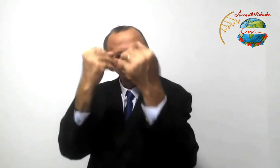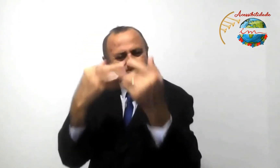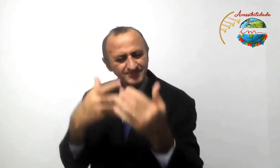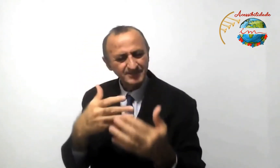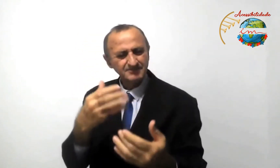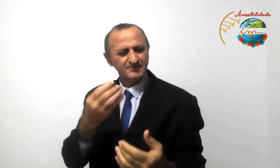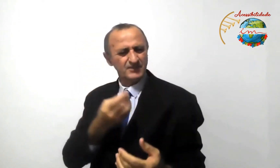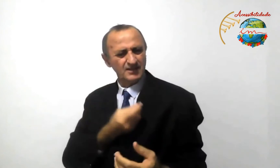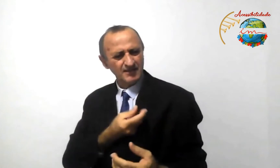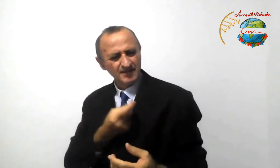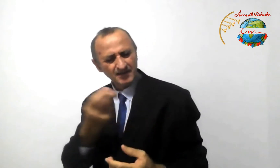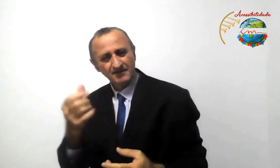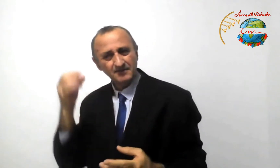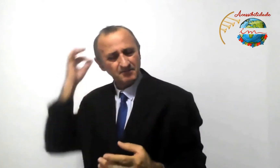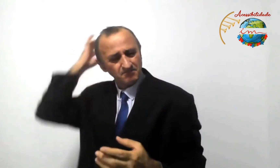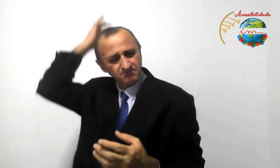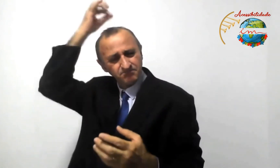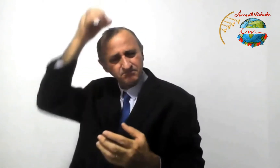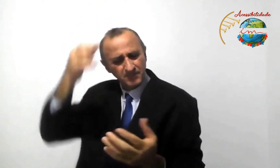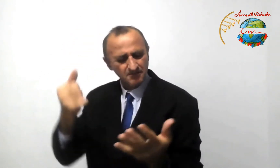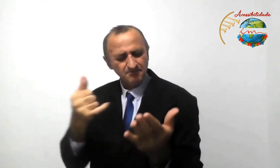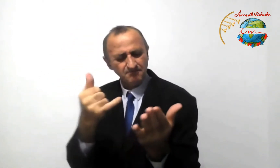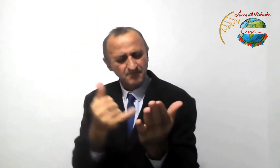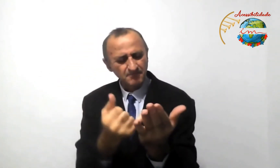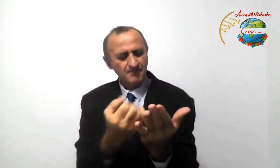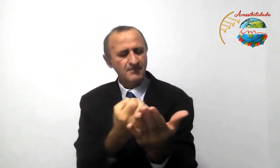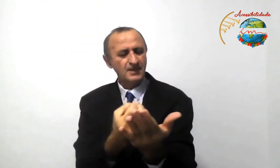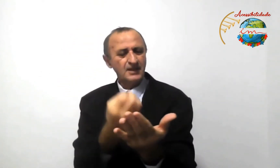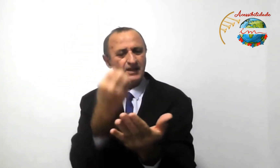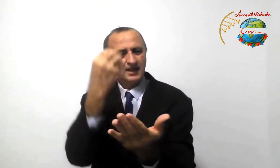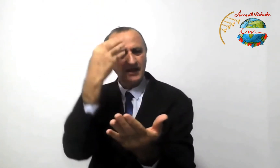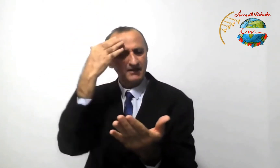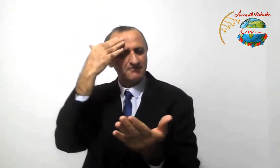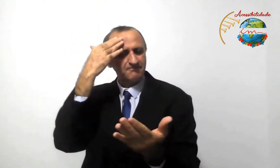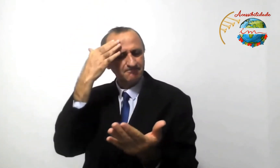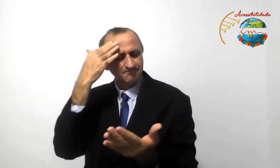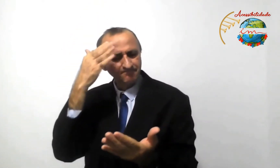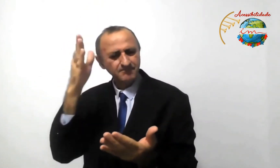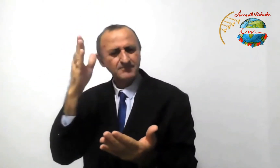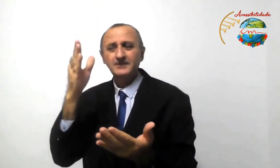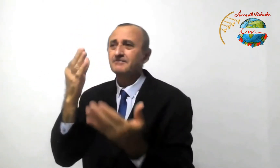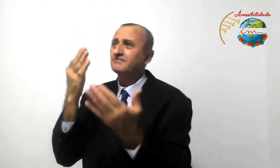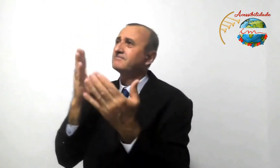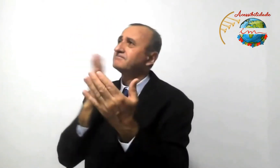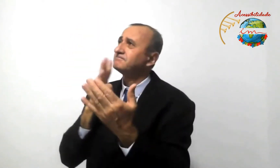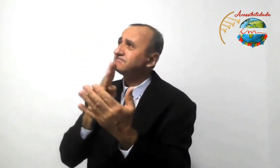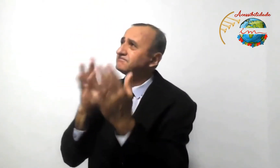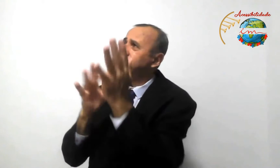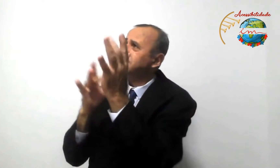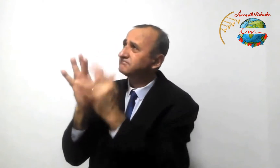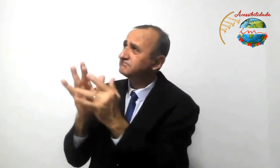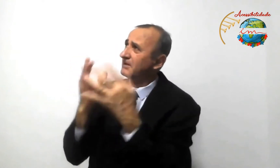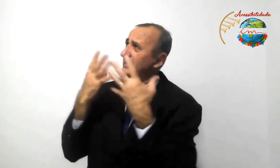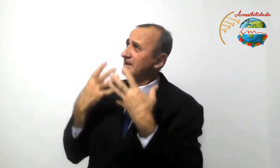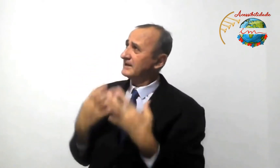A palavra de Deus nos explica sobre o amor eterno do Senhor, que nos dá entendimento